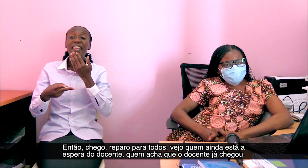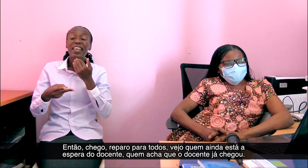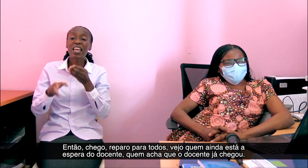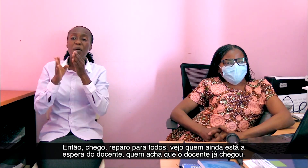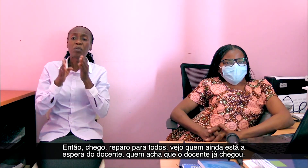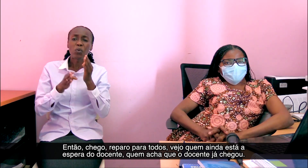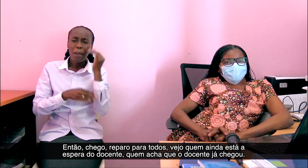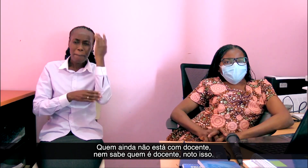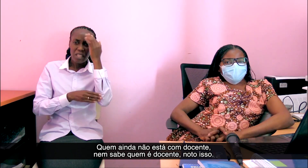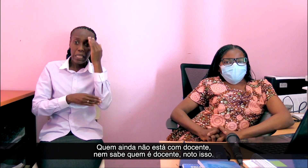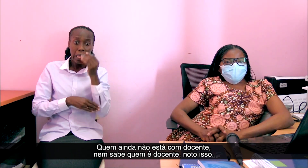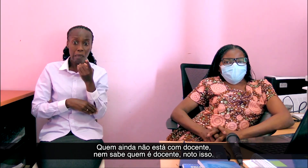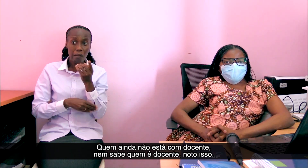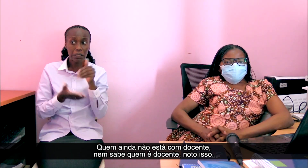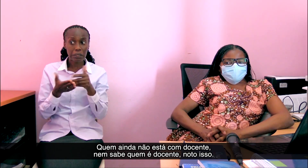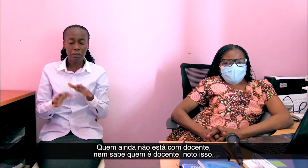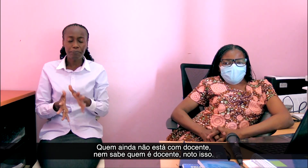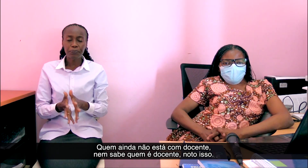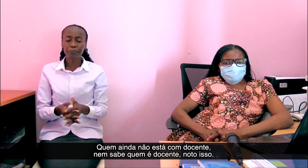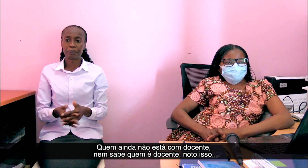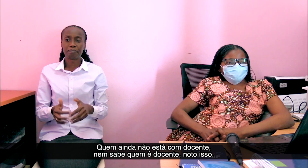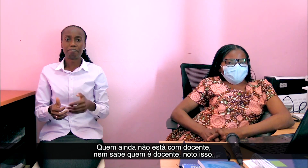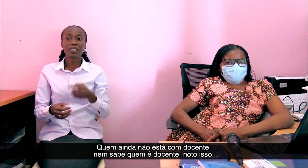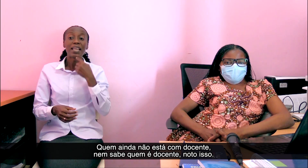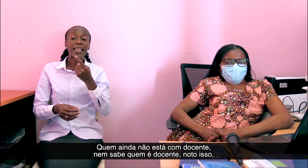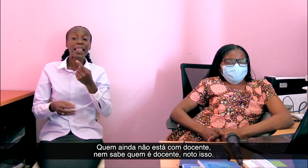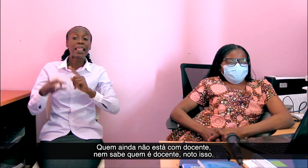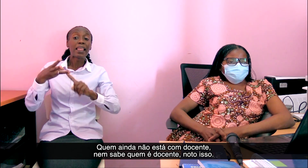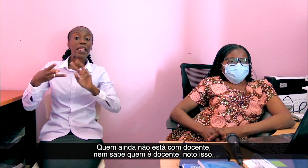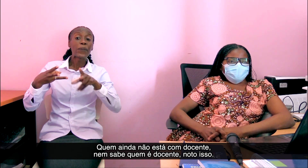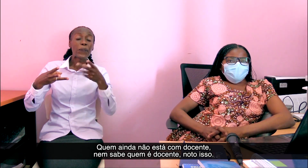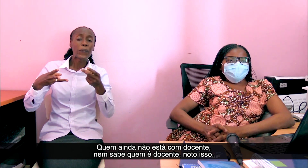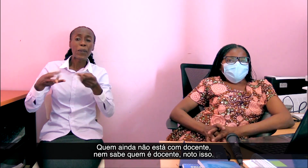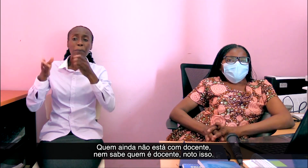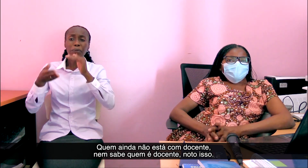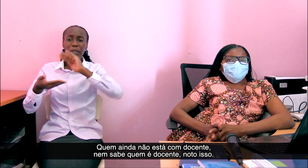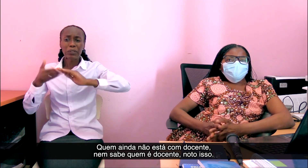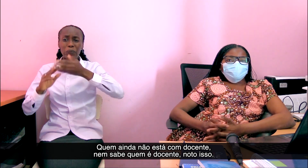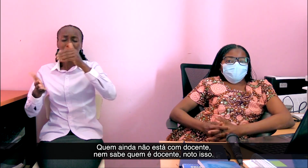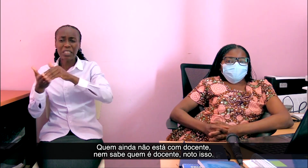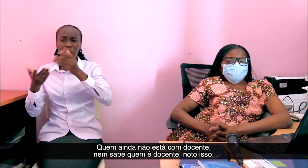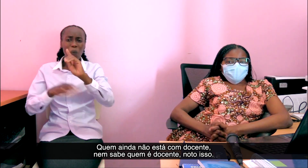chegou, quem ainda não está nem com docente, nem sem docente. Então noto